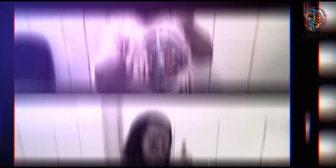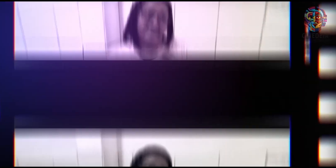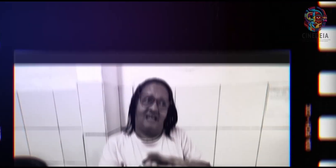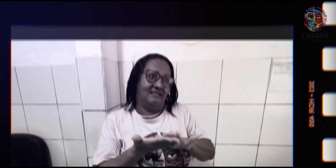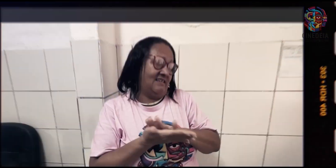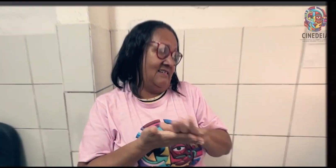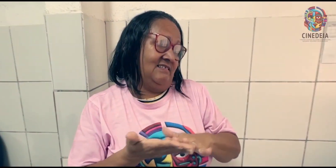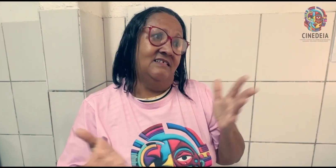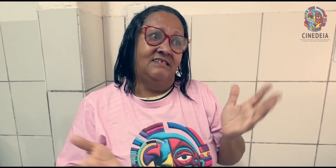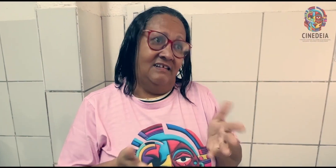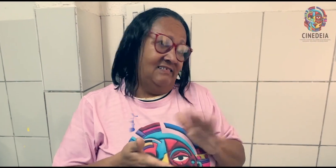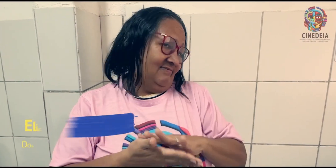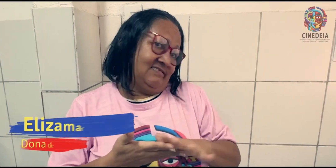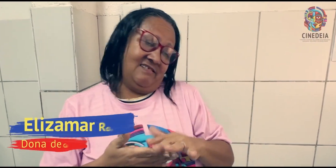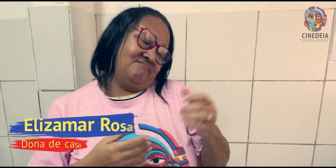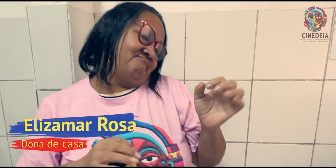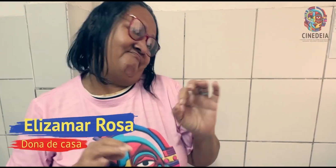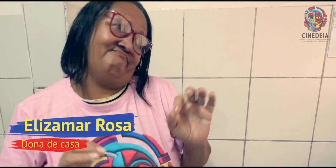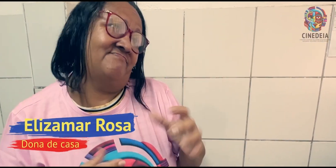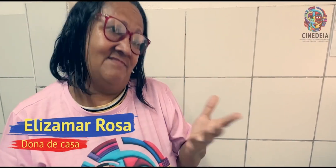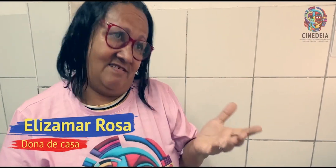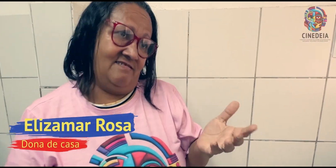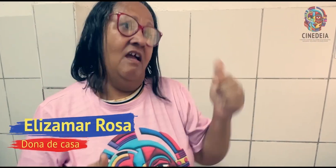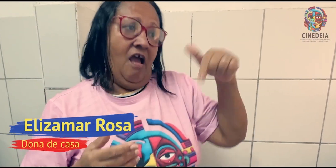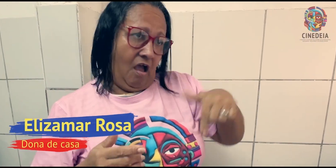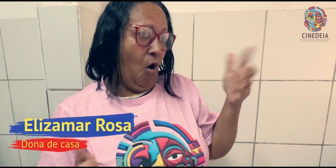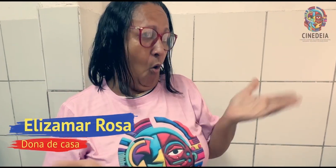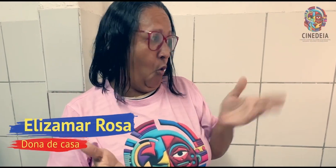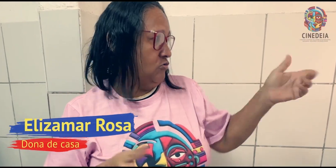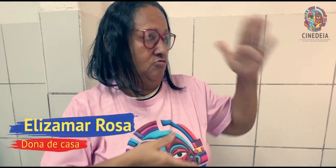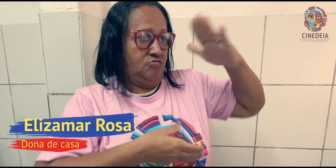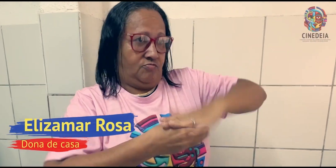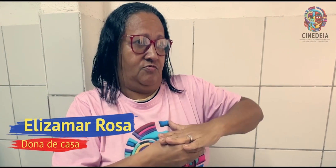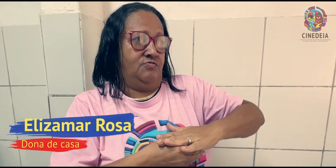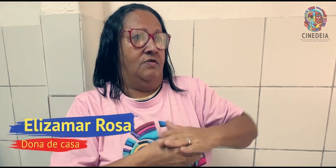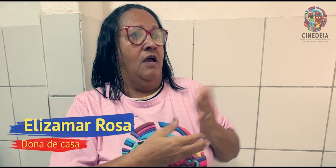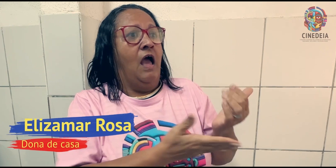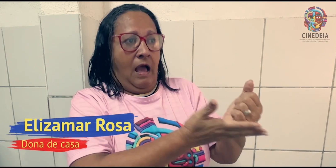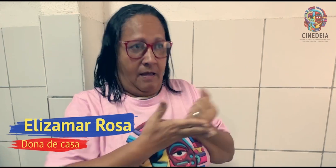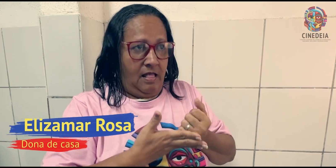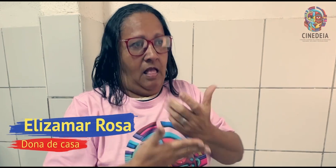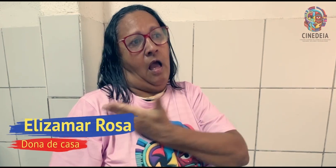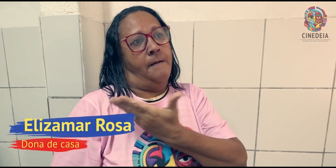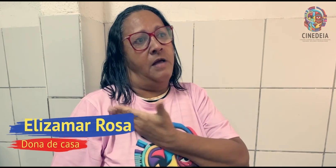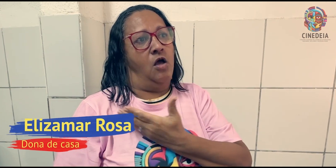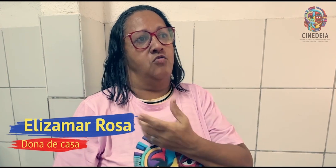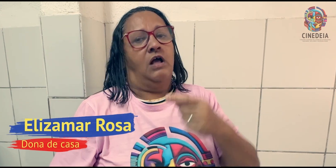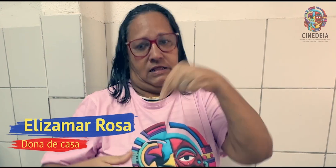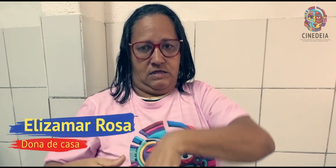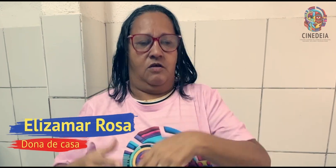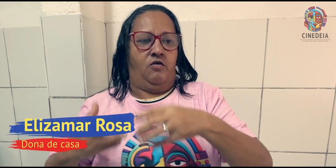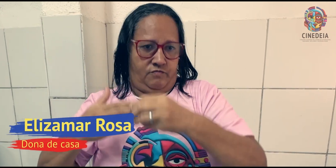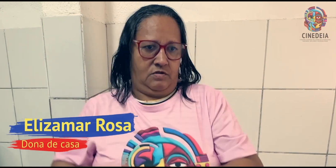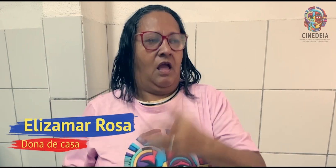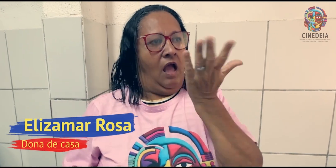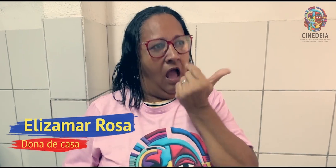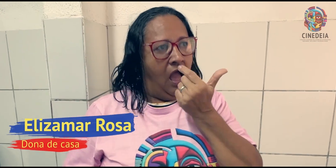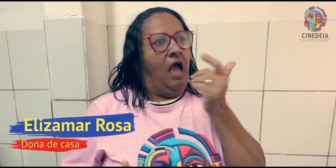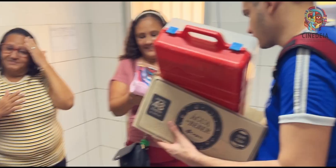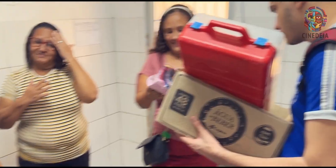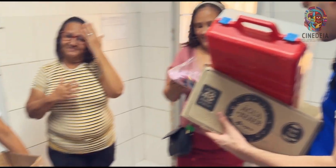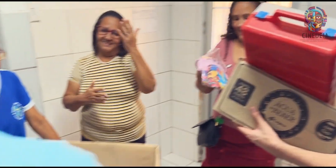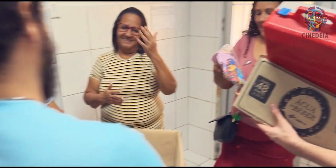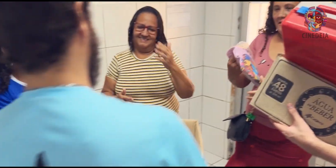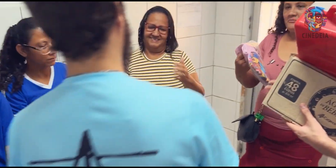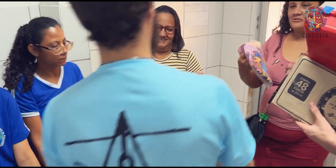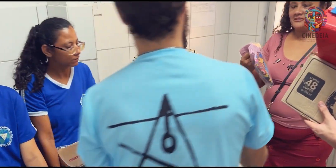da mamãe, e a capital Fortaleza. Você achou por bem encerrar aqui em Limoeiro do Norte, dia 22, não é isso? Aqui em